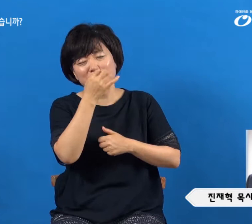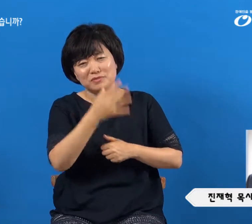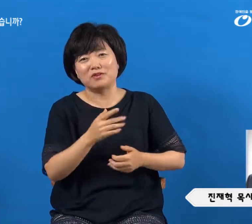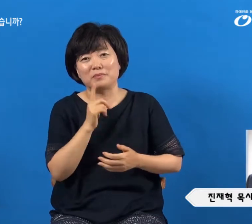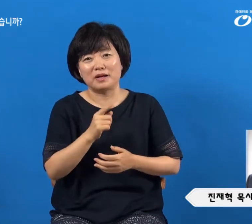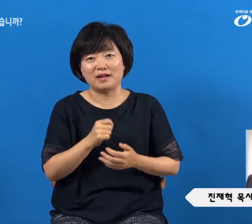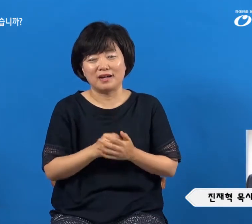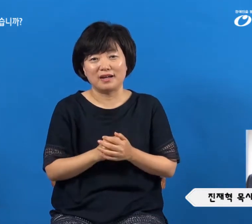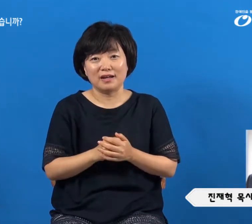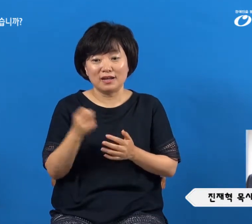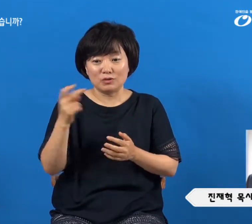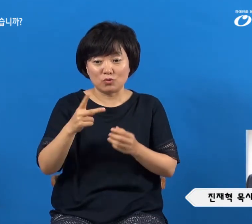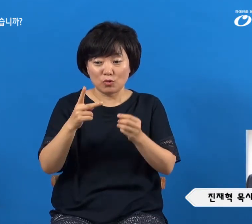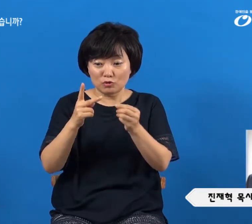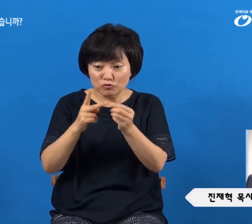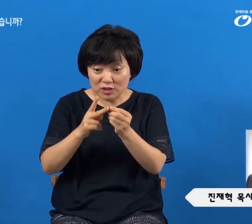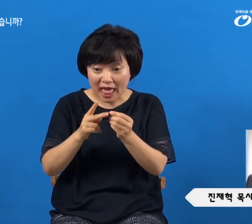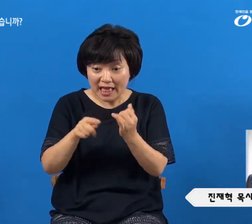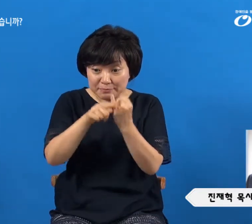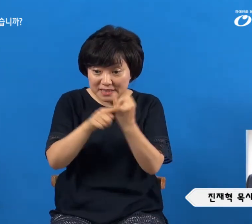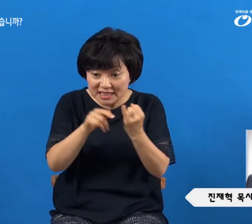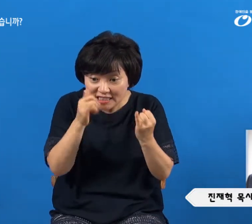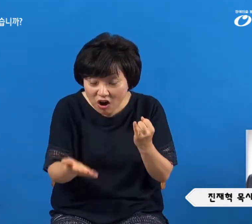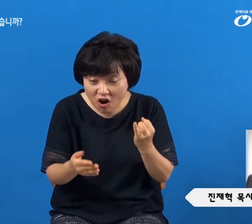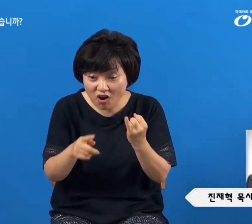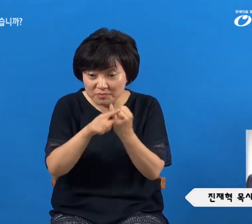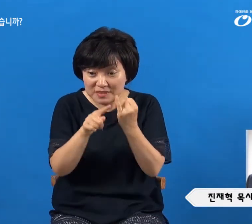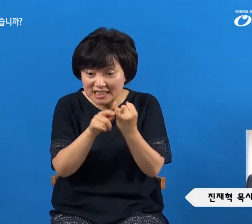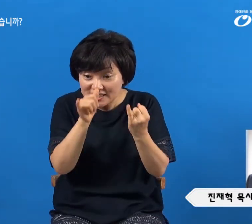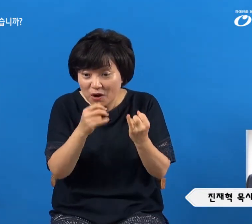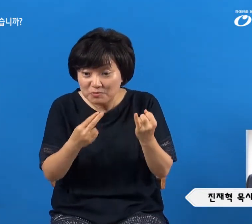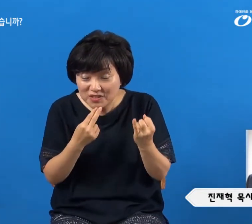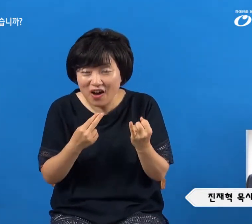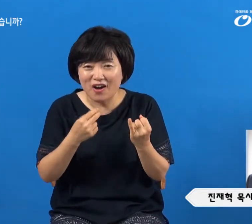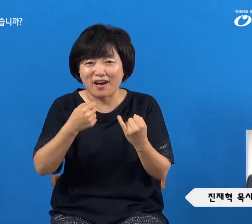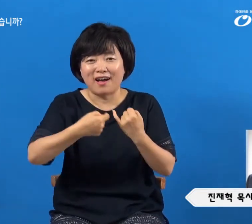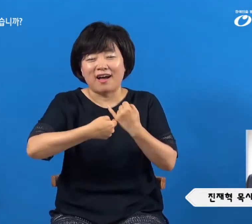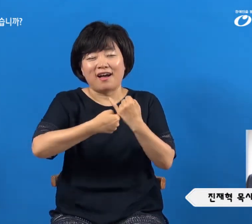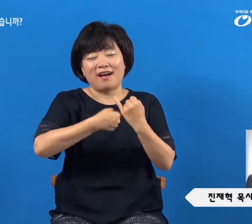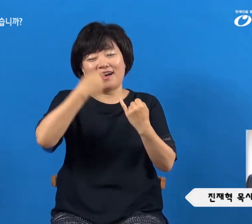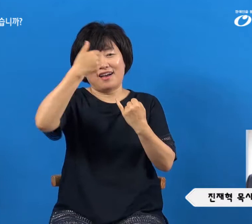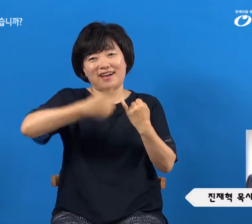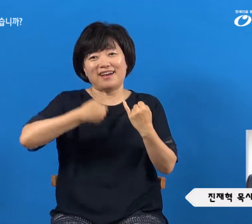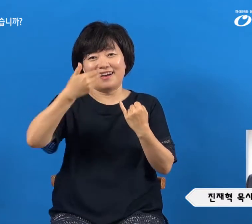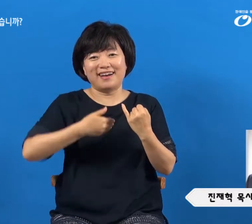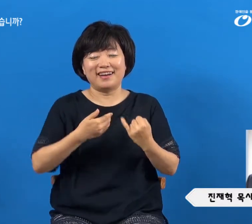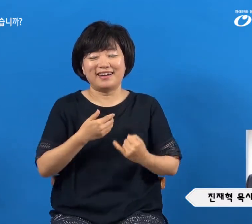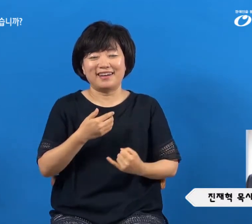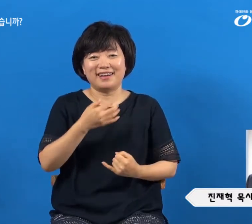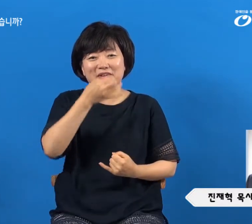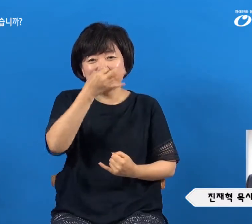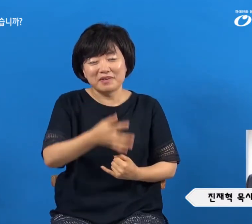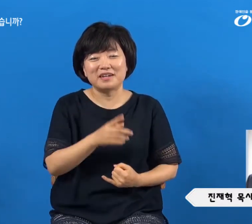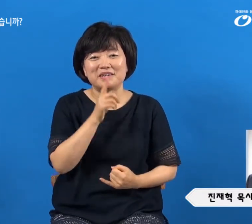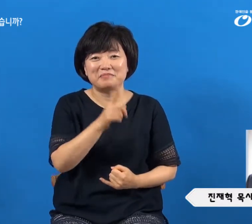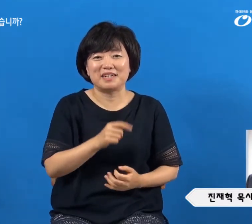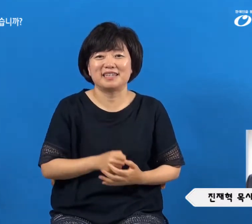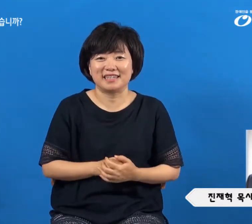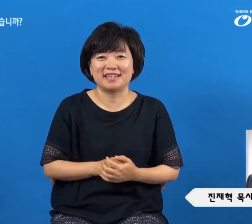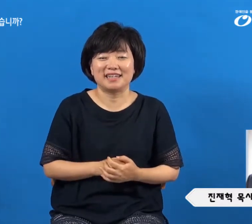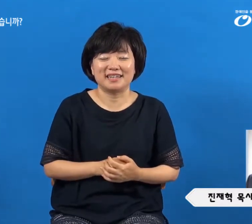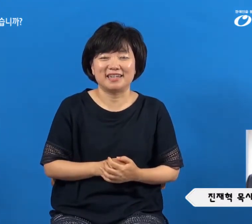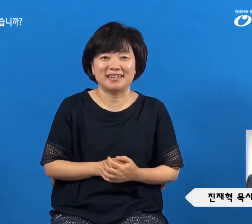둘째 나왔냐고, 가졌냐고, 아기 소식 없냐고 묻는 것도 아주 힘들다고